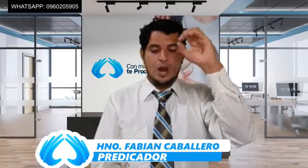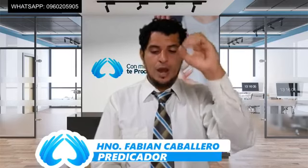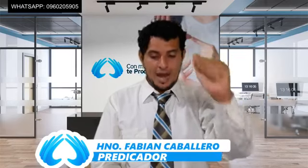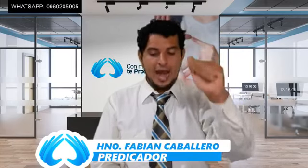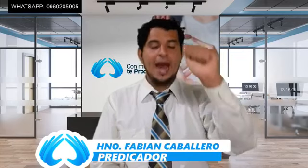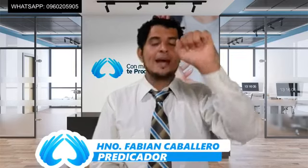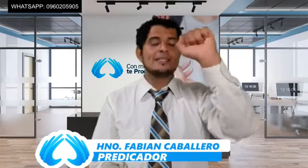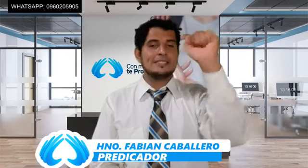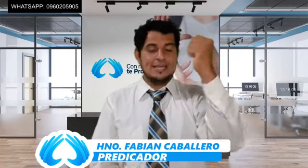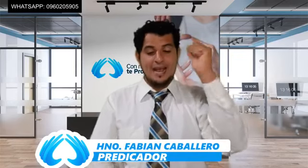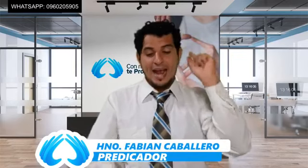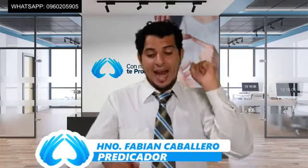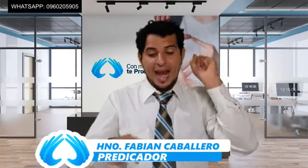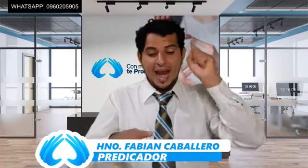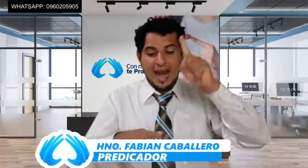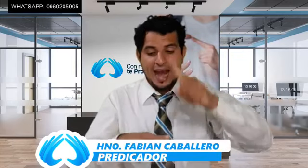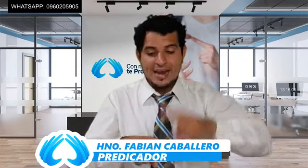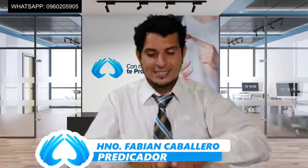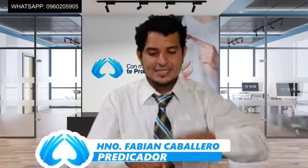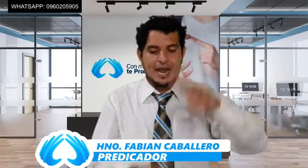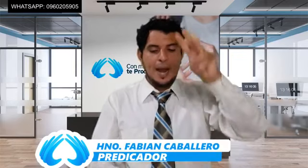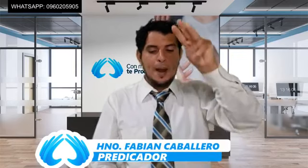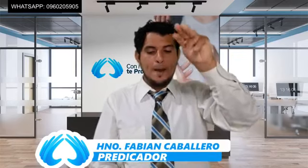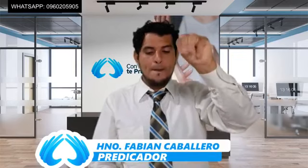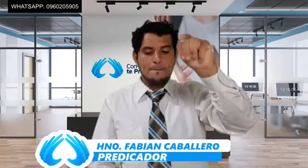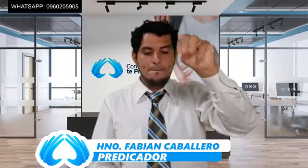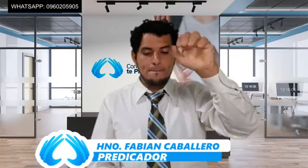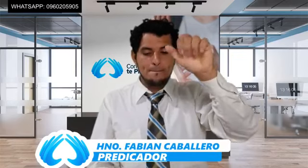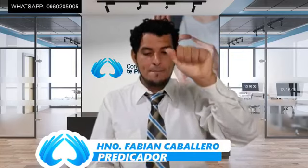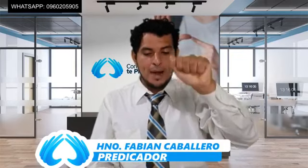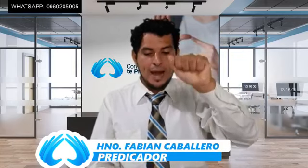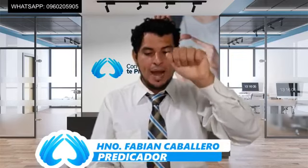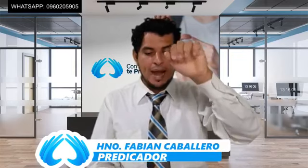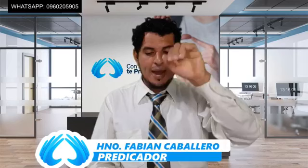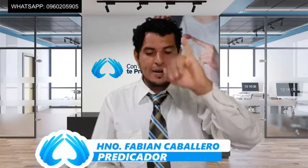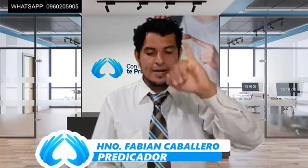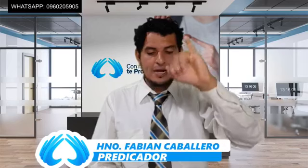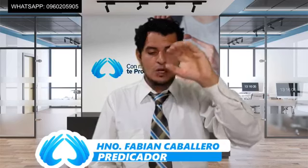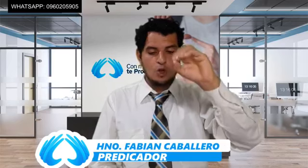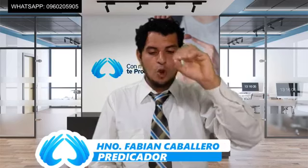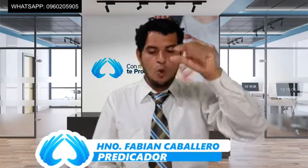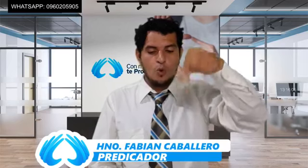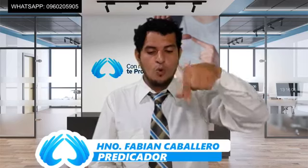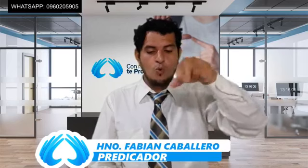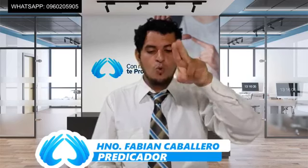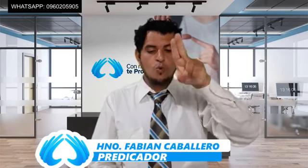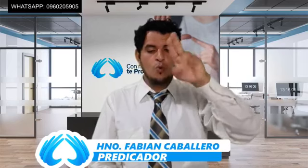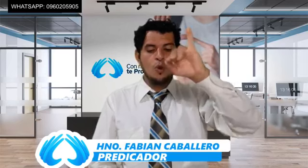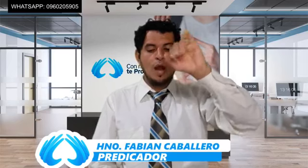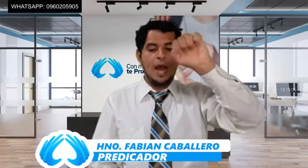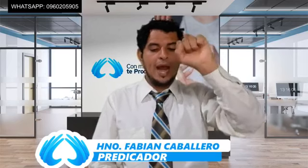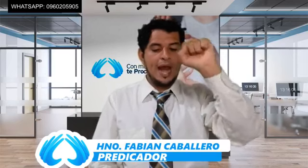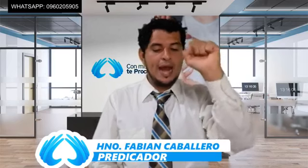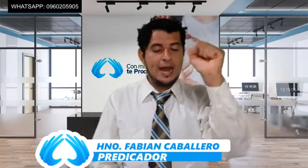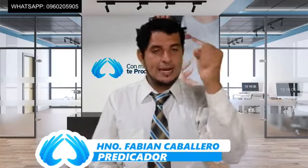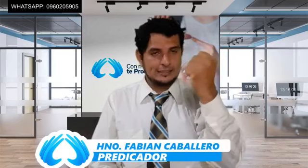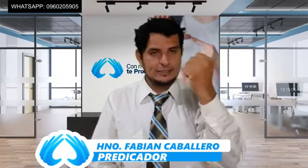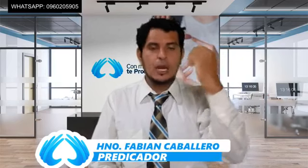Los profetas menores inicia de Oseas a Malaquías.